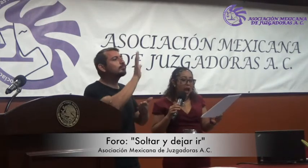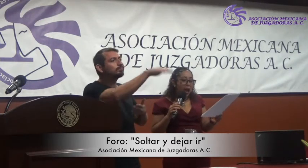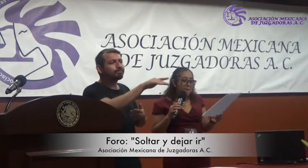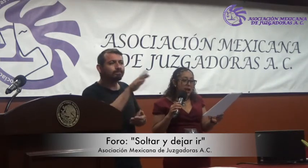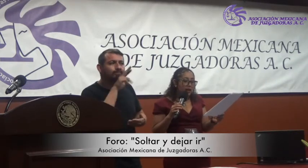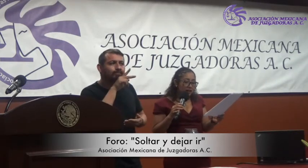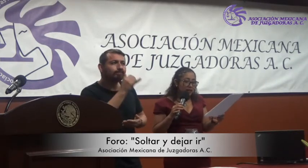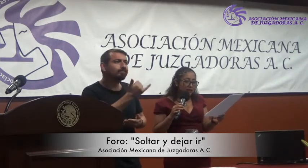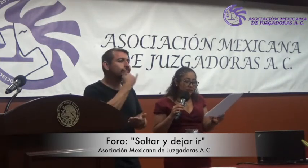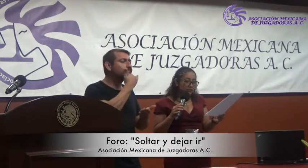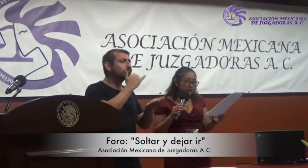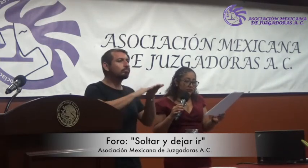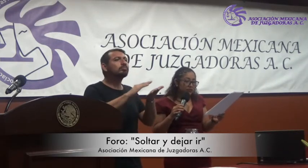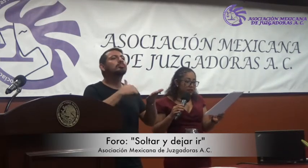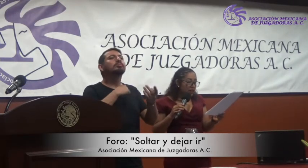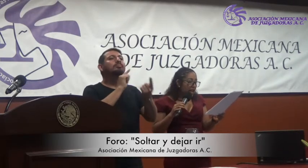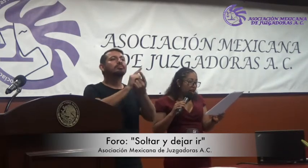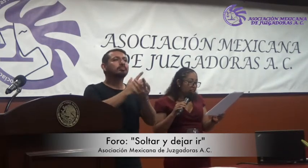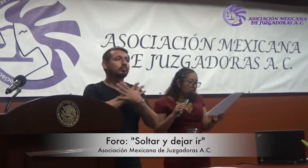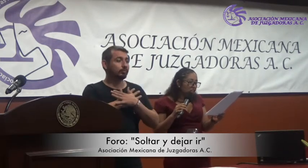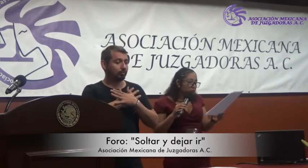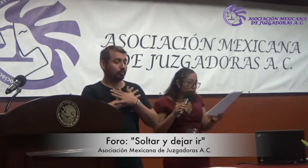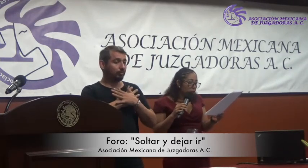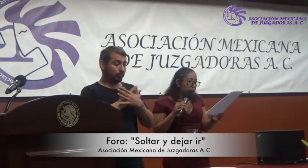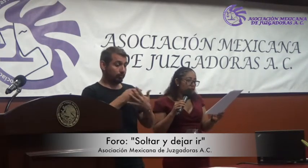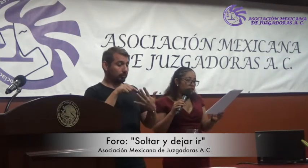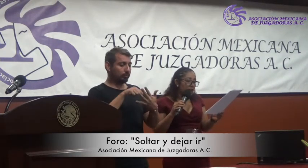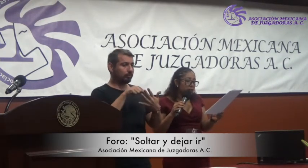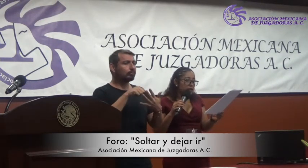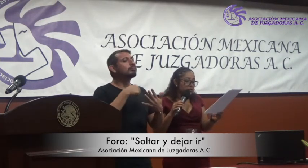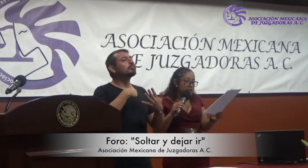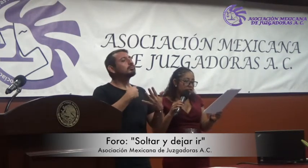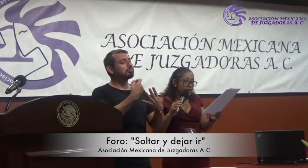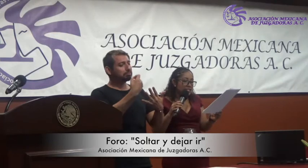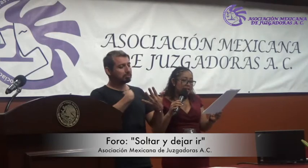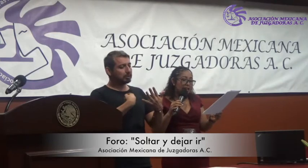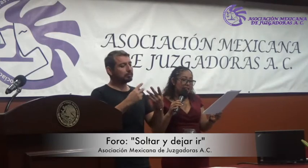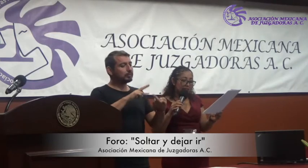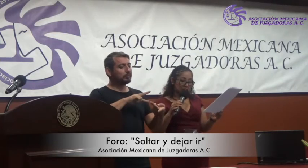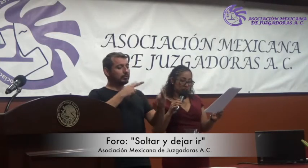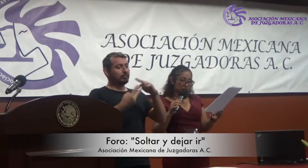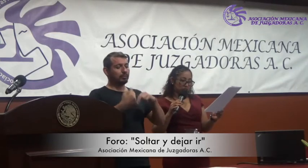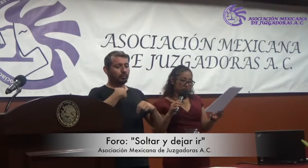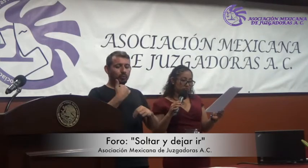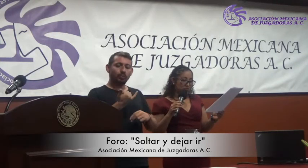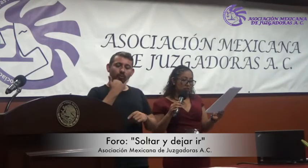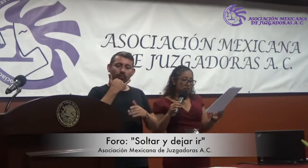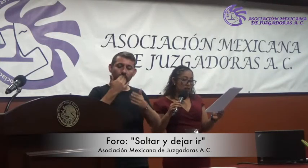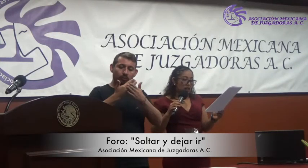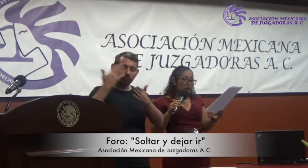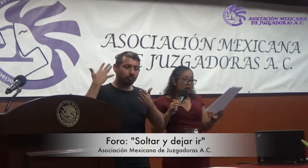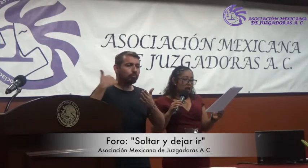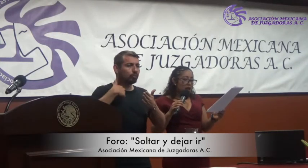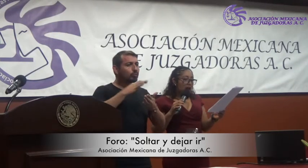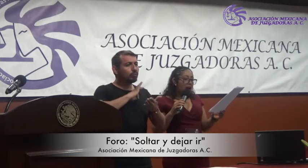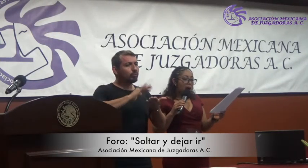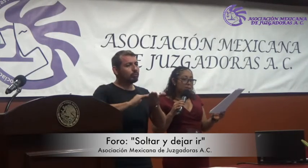perdonarla, amarla, entonces puedo perdonarme los errores que he tenido,